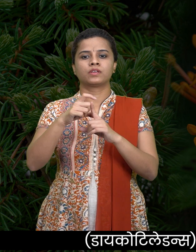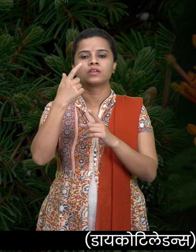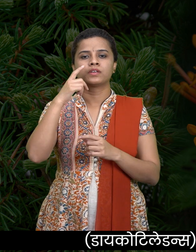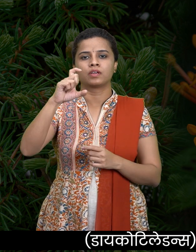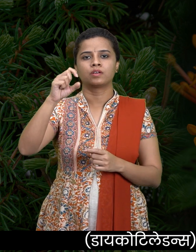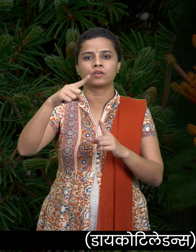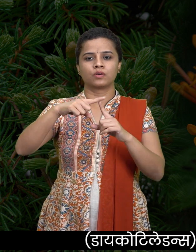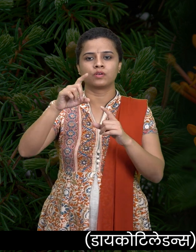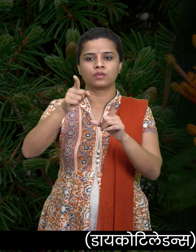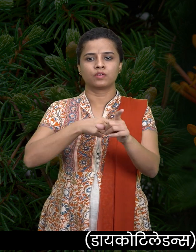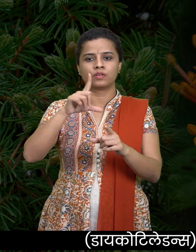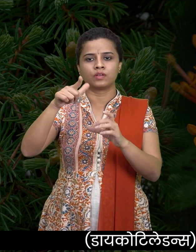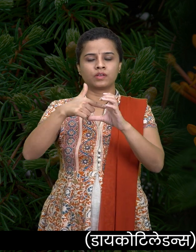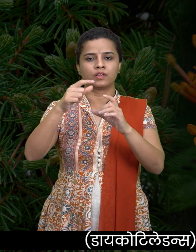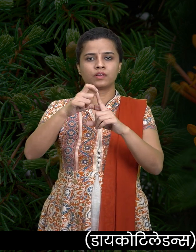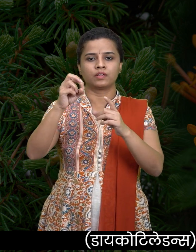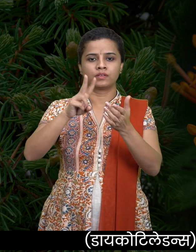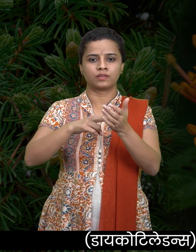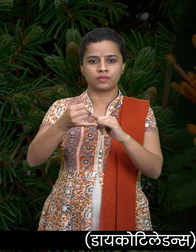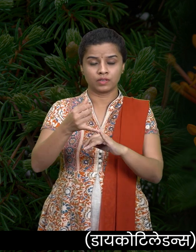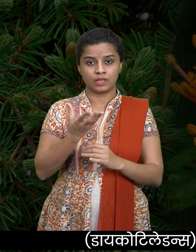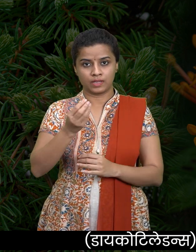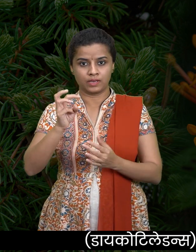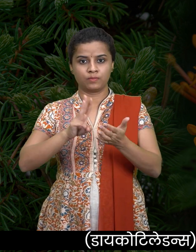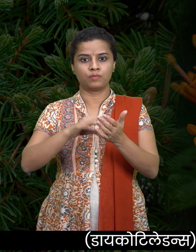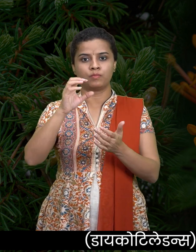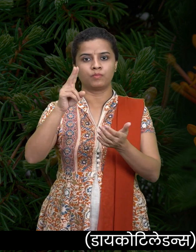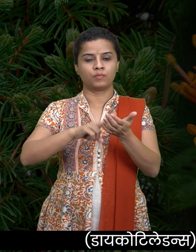एकदलिकित मोनोकोटिलेडन्स.